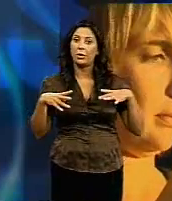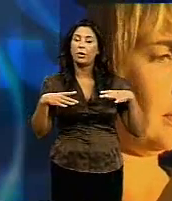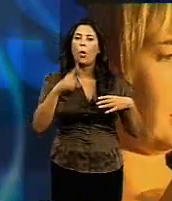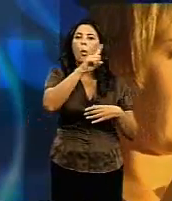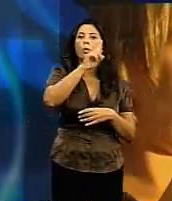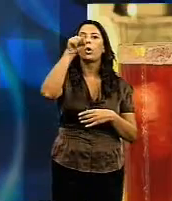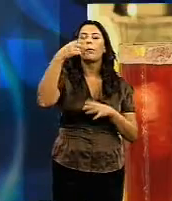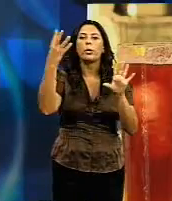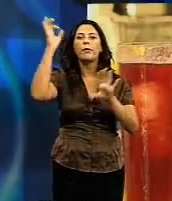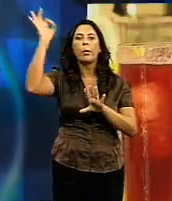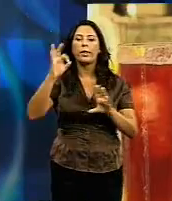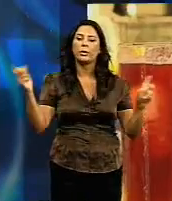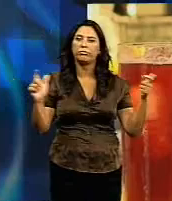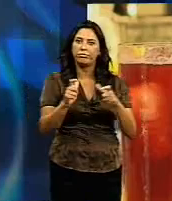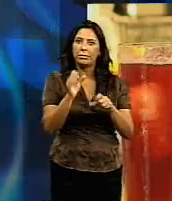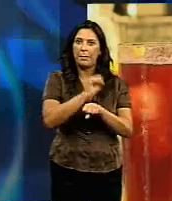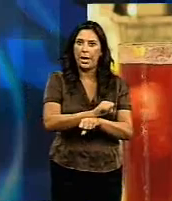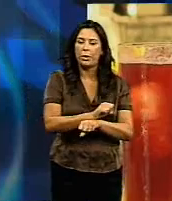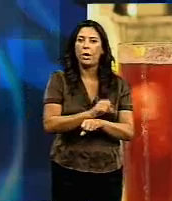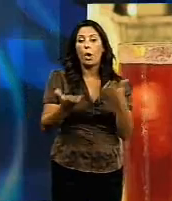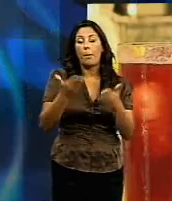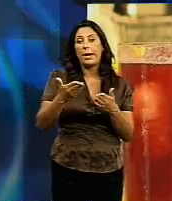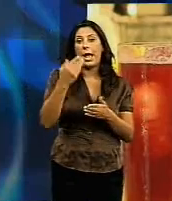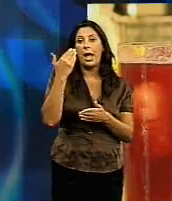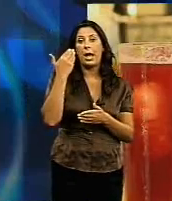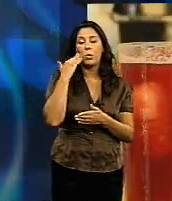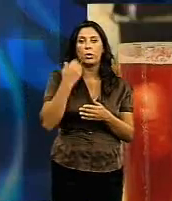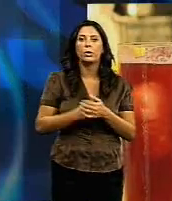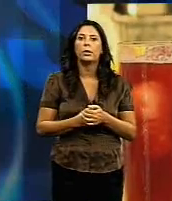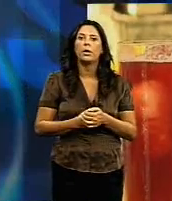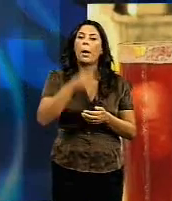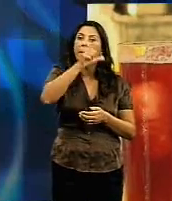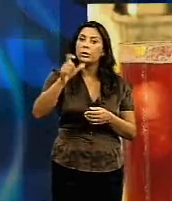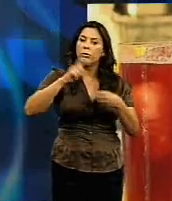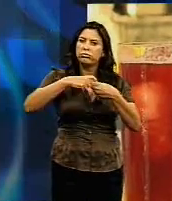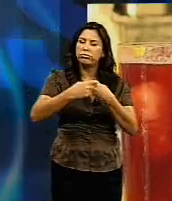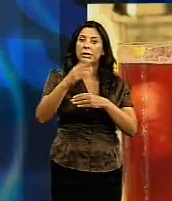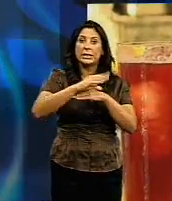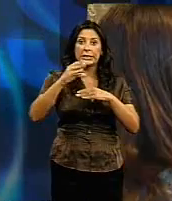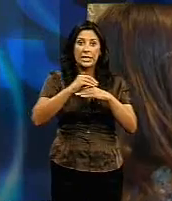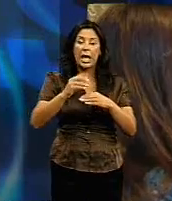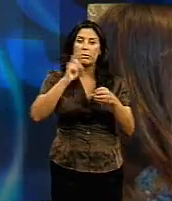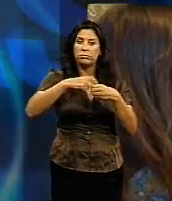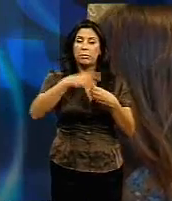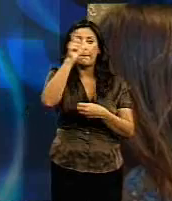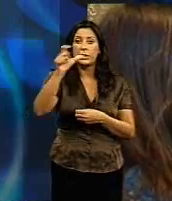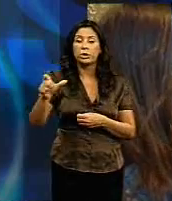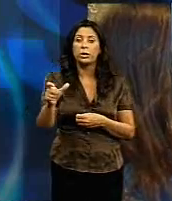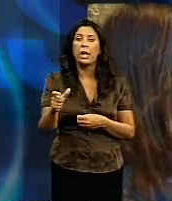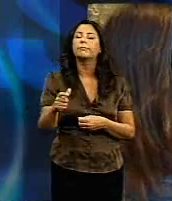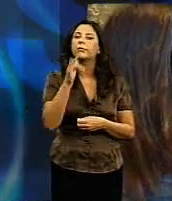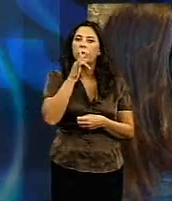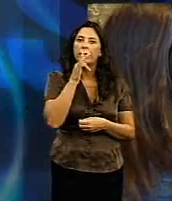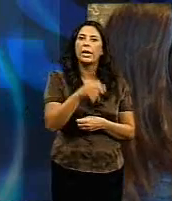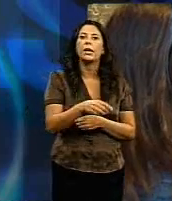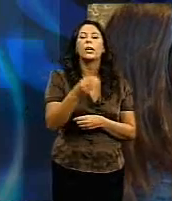1,9% menos de desempleados que en julio. El total de gaditanos inscritos en las oficinas del Servicio Andaluz de Empleo, pese a todo, se mantiene